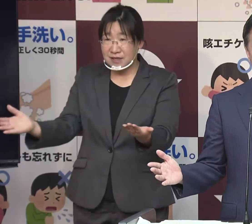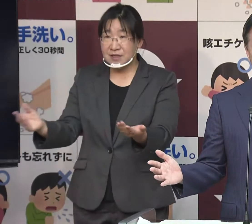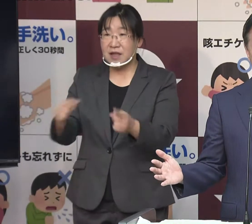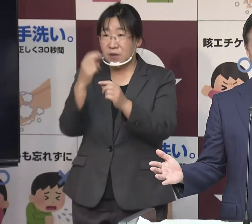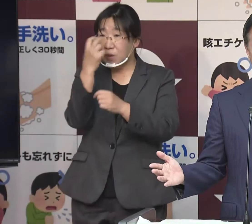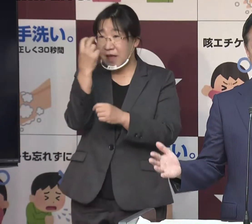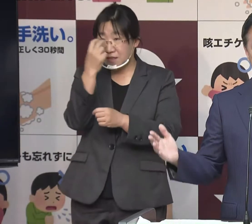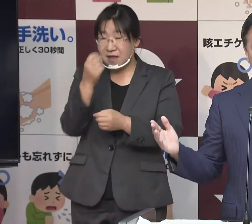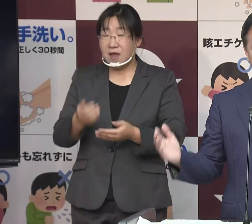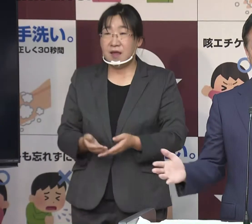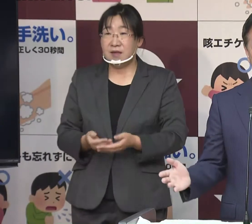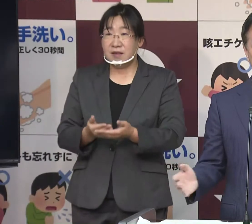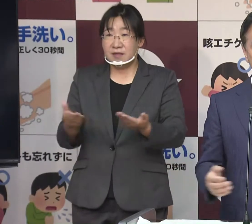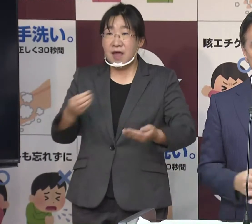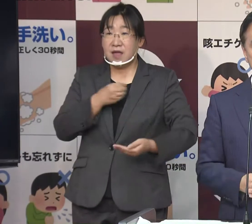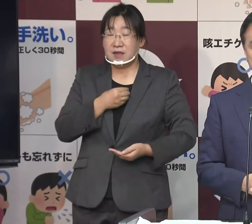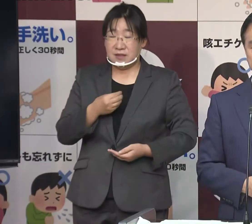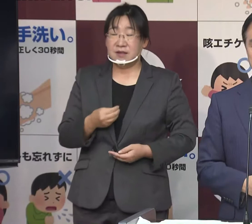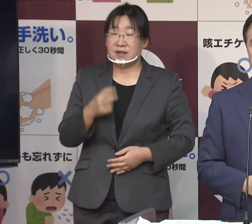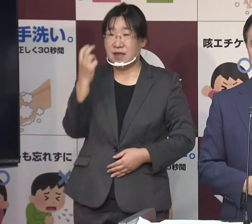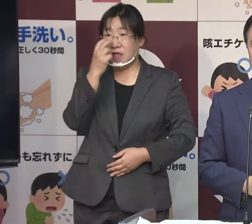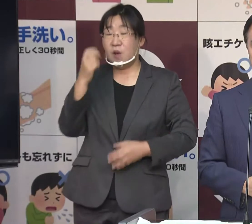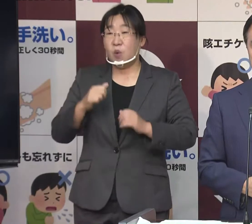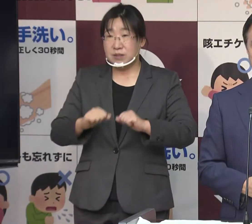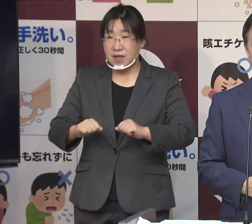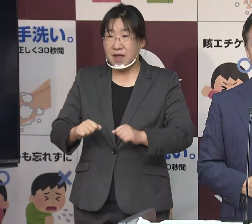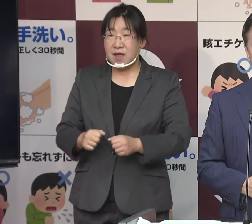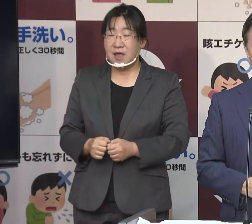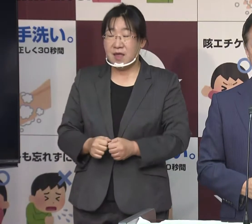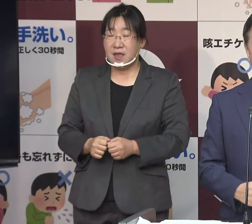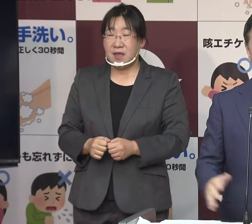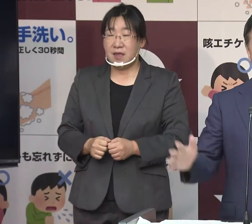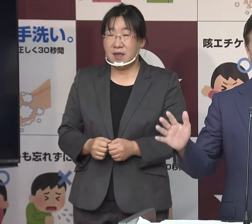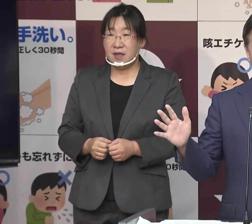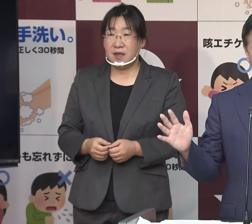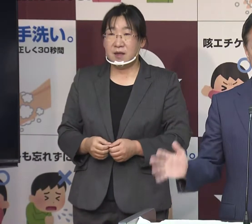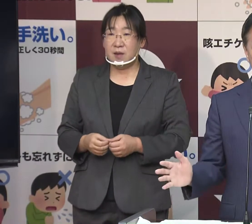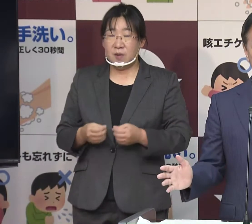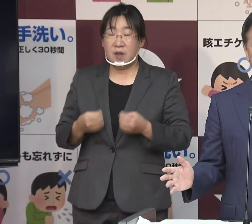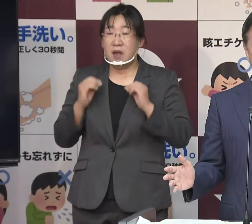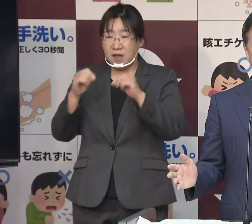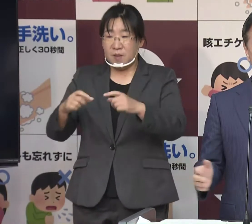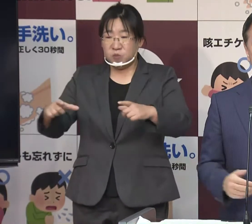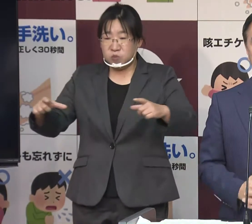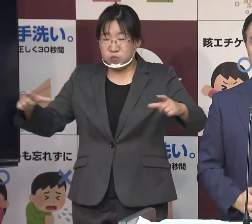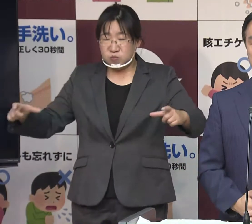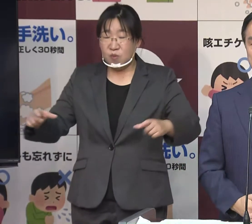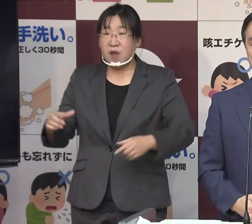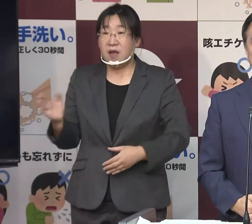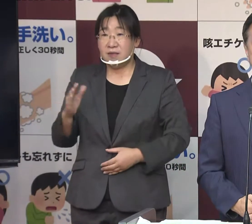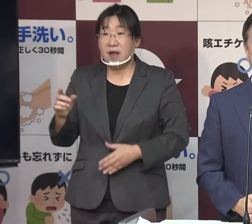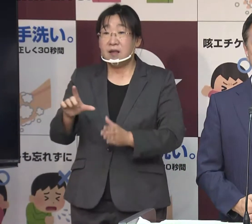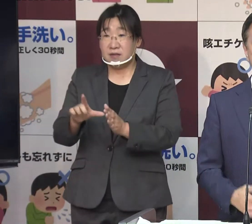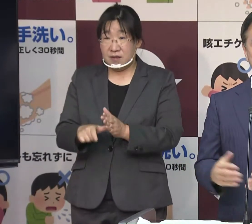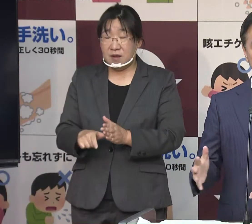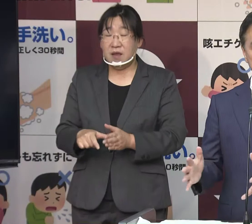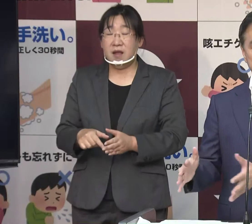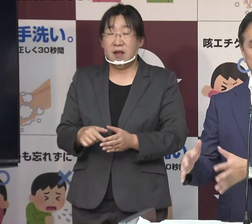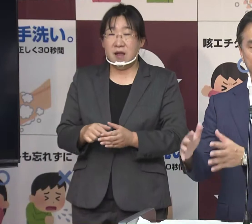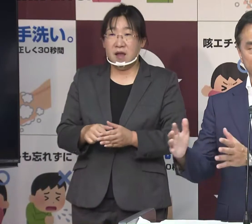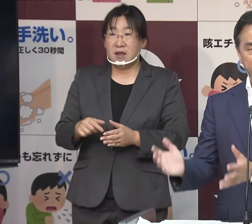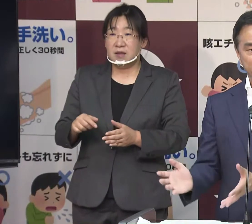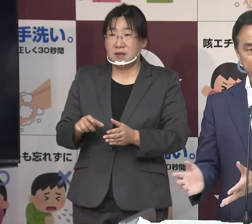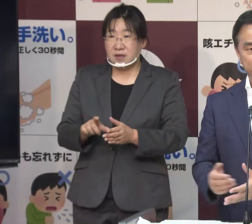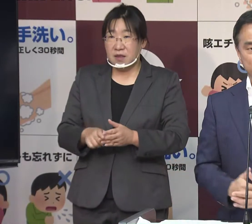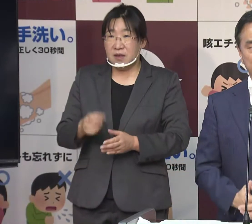従業員の方について一斉に行うことによってですね、感染がなければそれで一つ大きな安心が確認できますし、もしあればそれを速